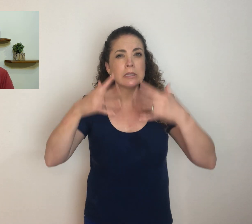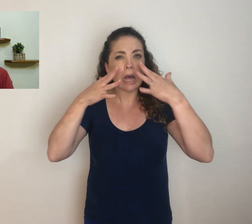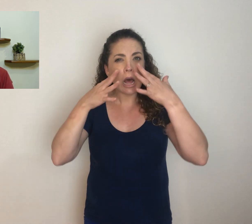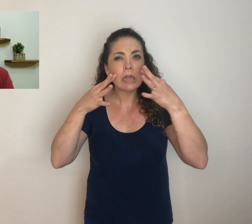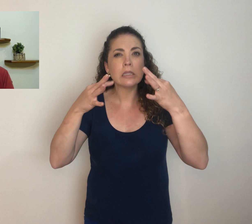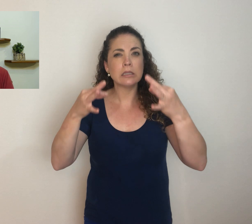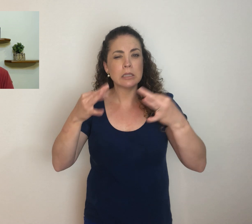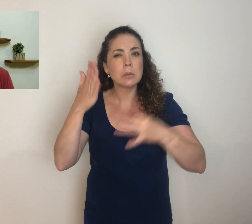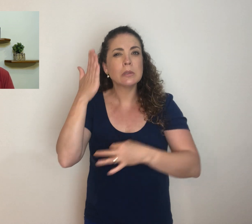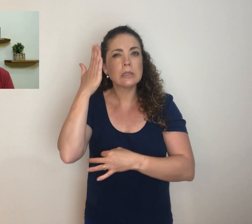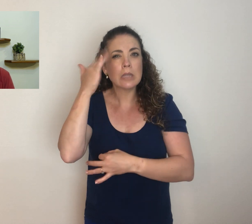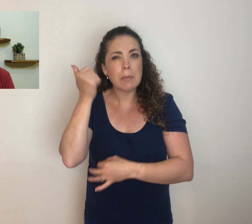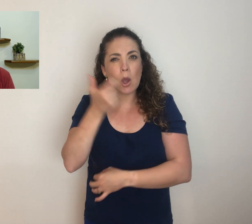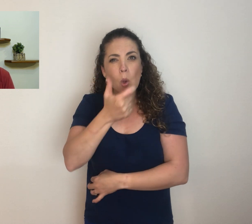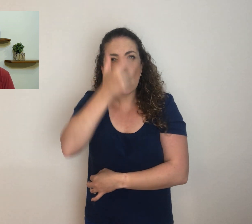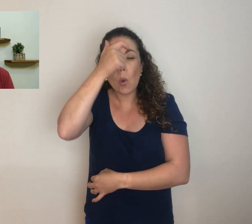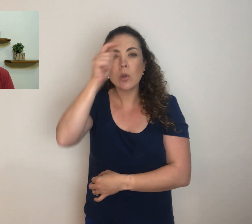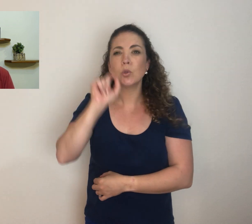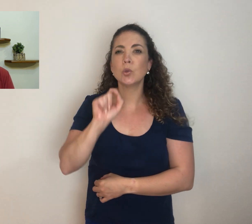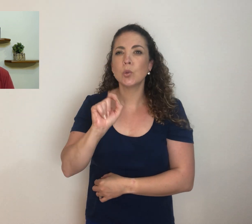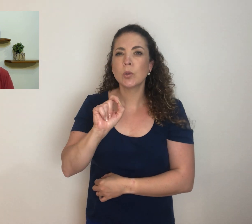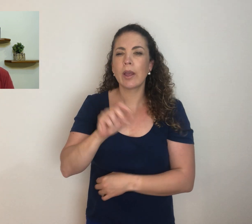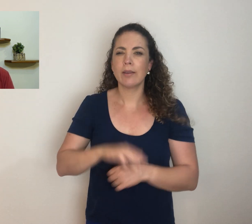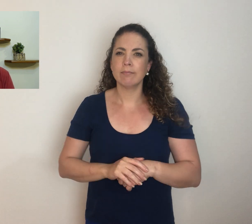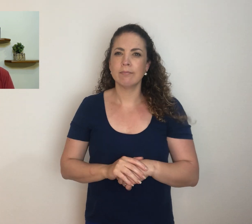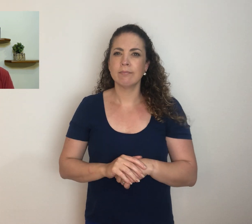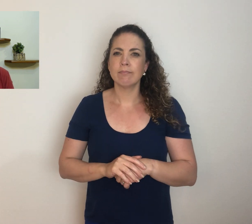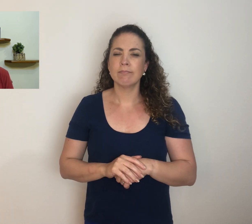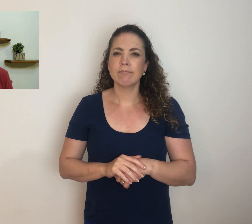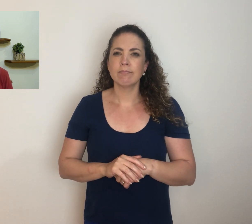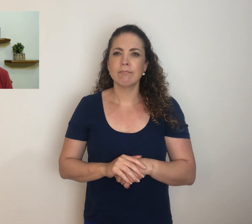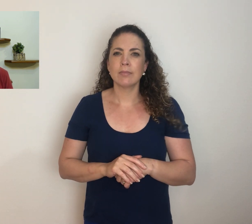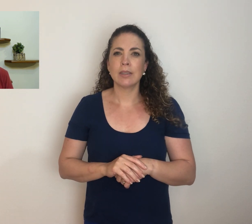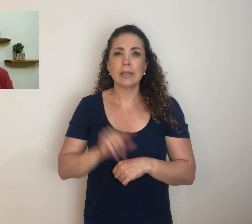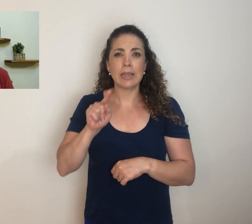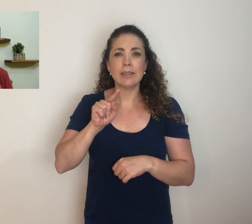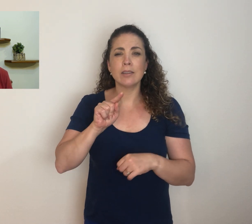crescente. Algumas pessoas defendem